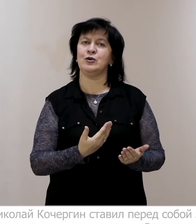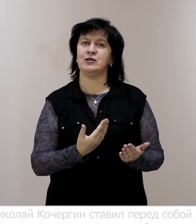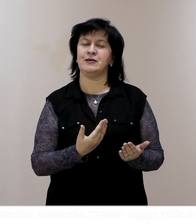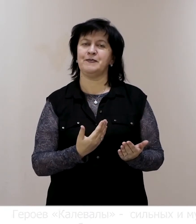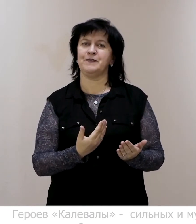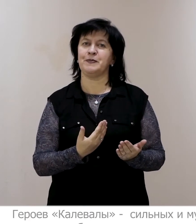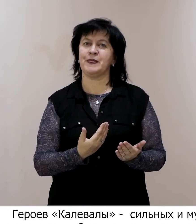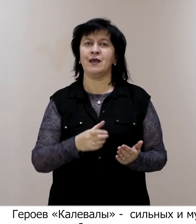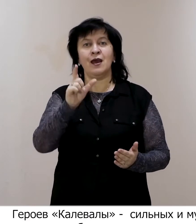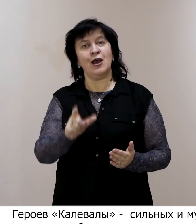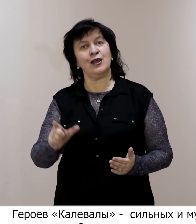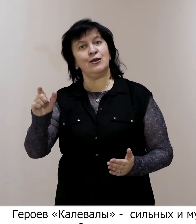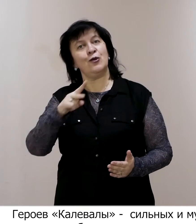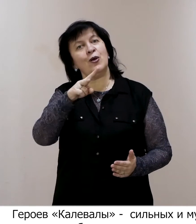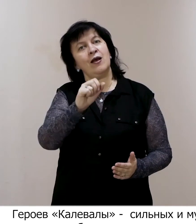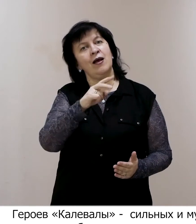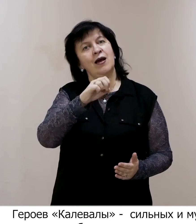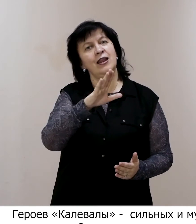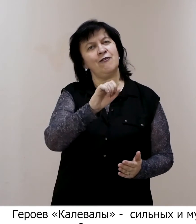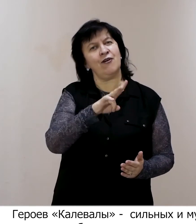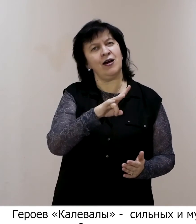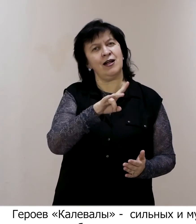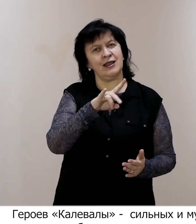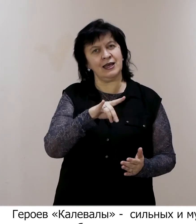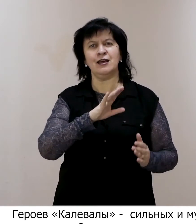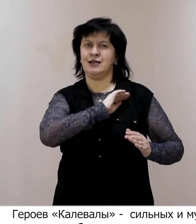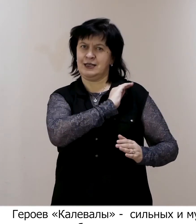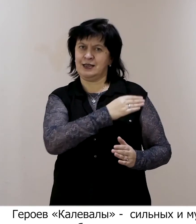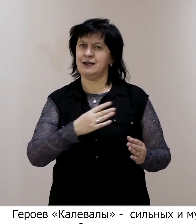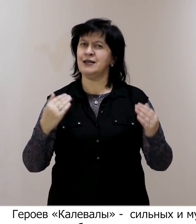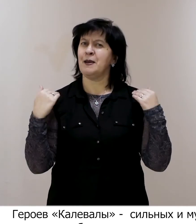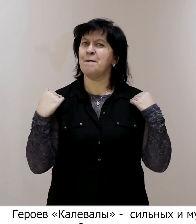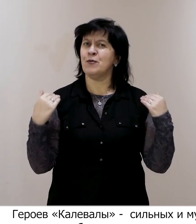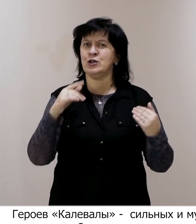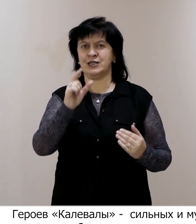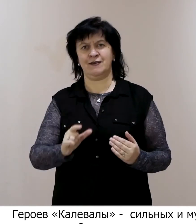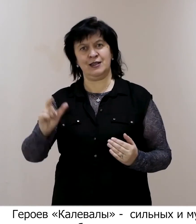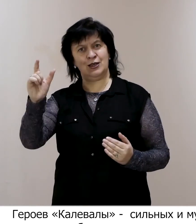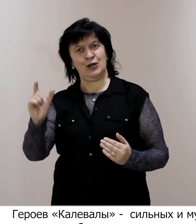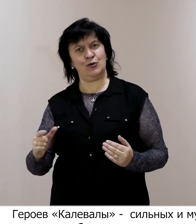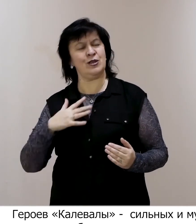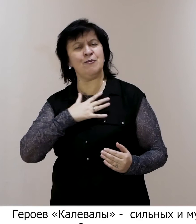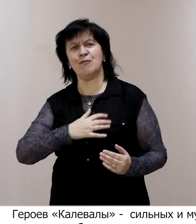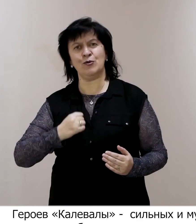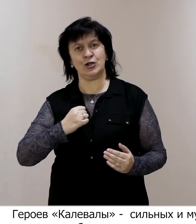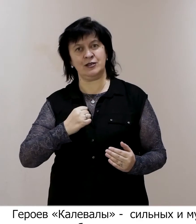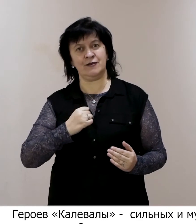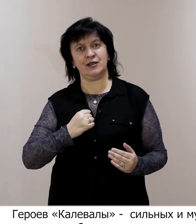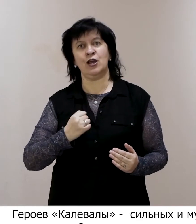героев калевалы сильных и мужественных людей художник чаще всего изображают крупным планом